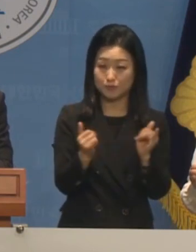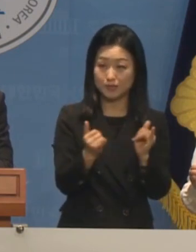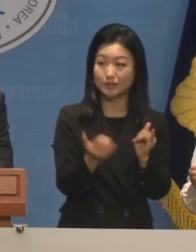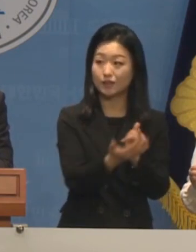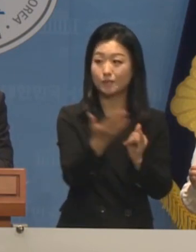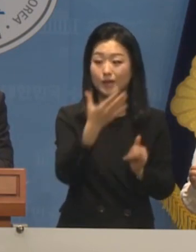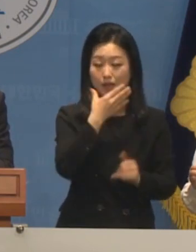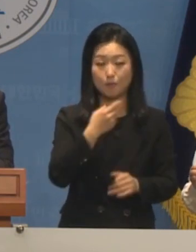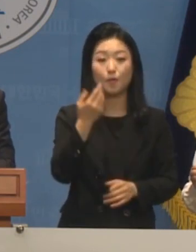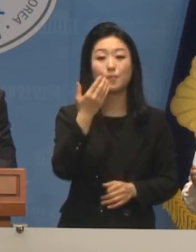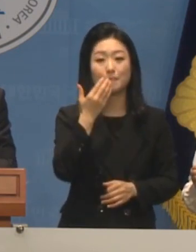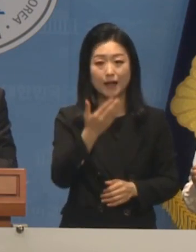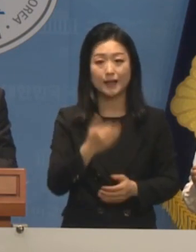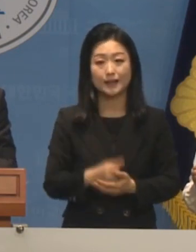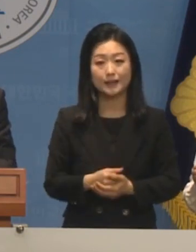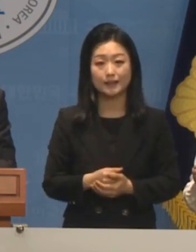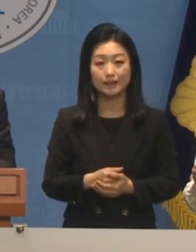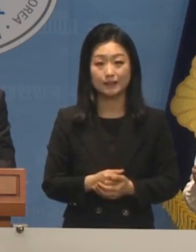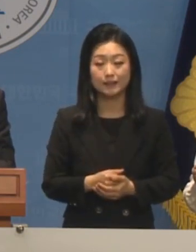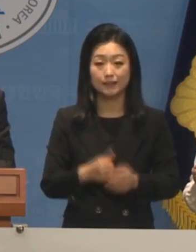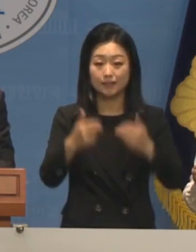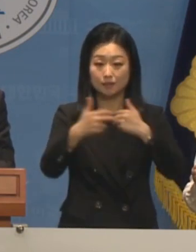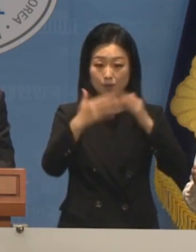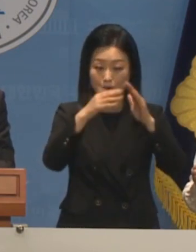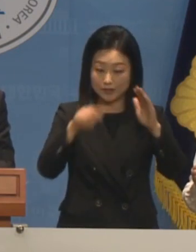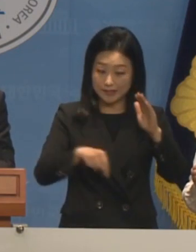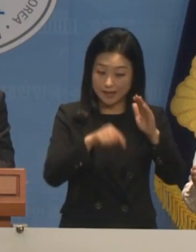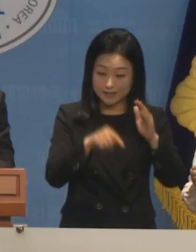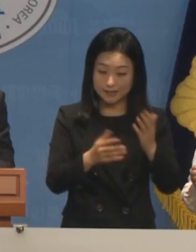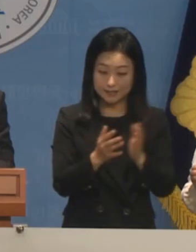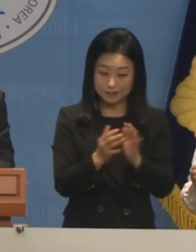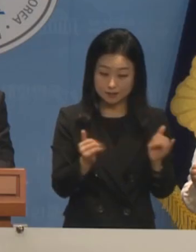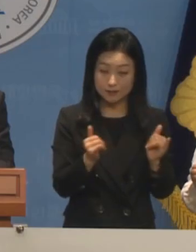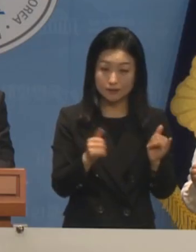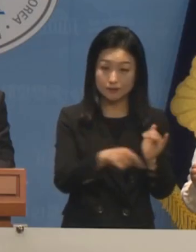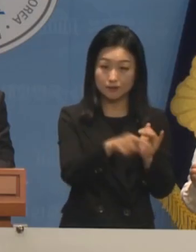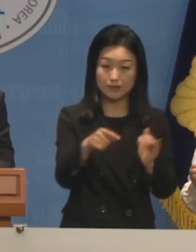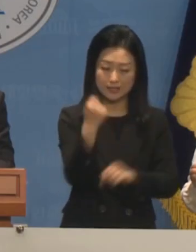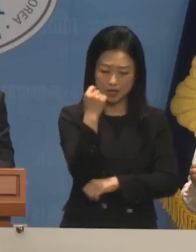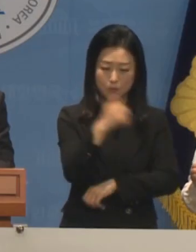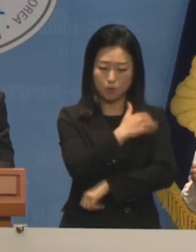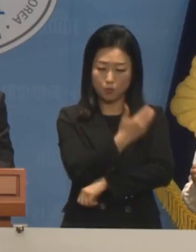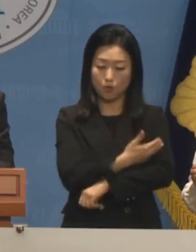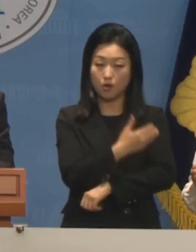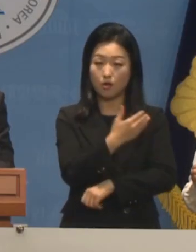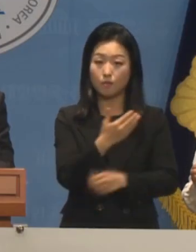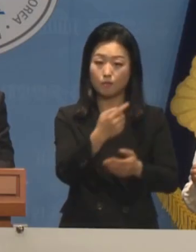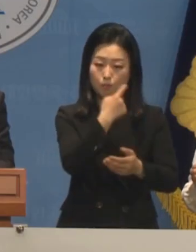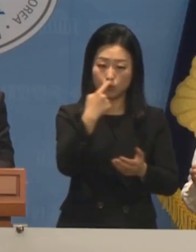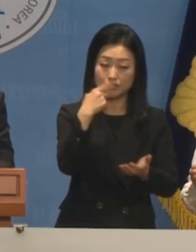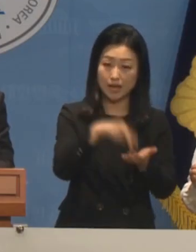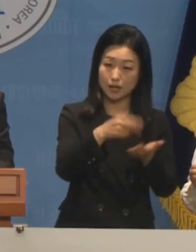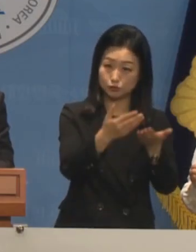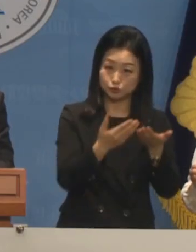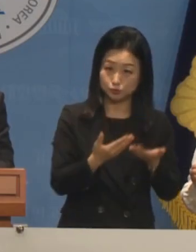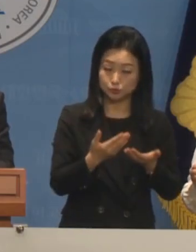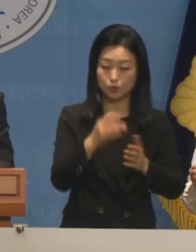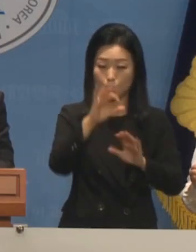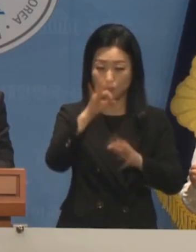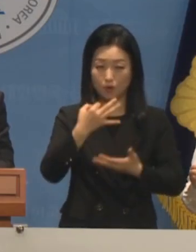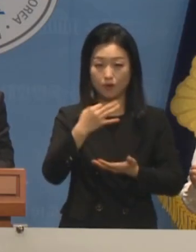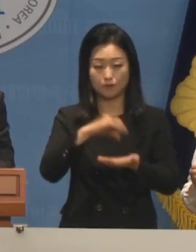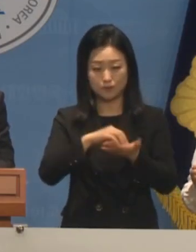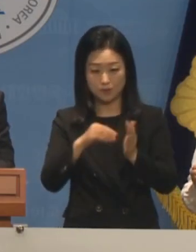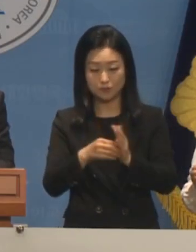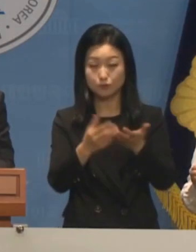행복할 것입니다 의료기관 보건의료 인력의 노동 기본권 보장과 적정 보수 체계는 국민건강증진을